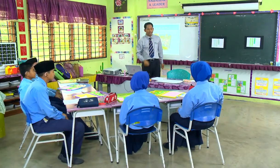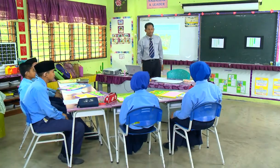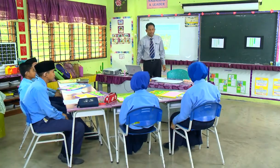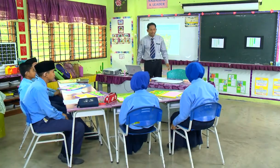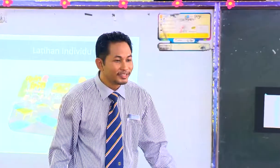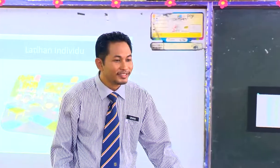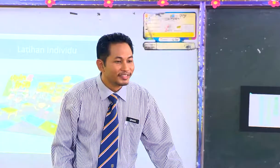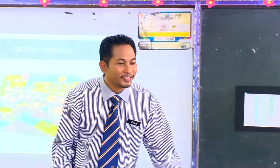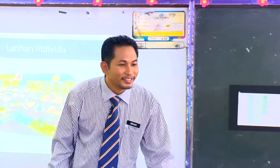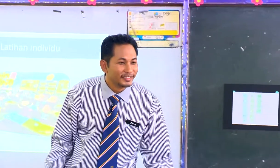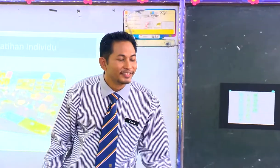Alia?